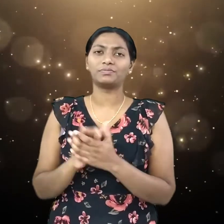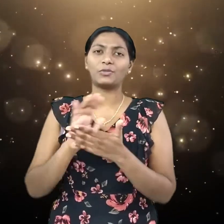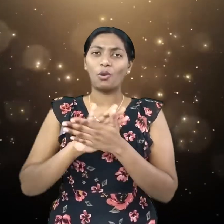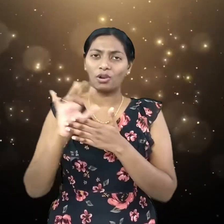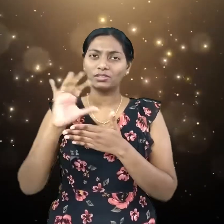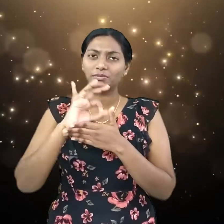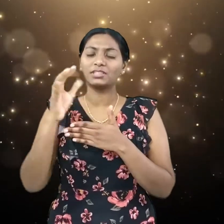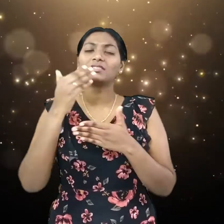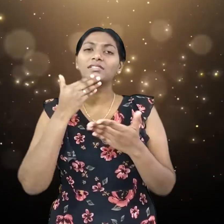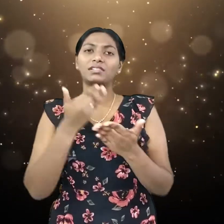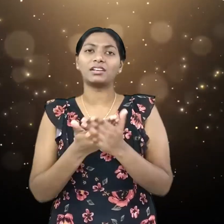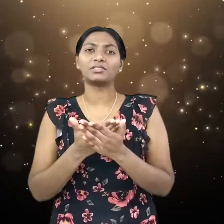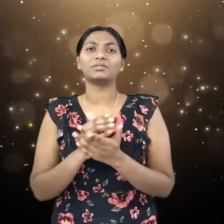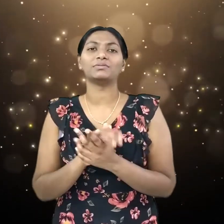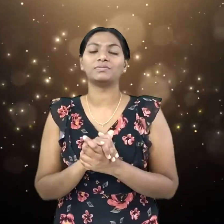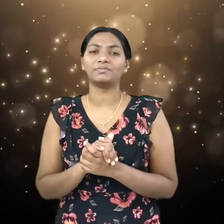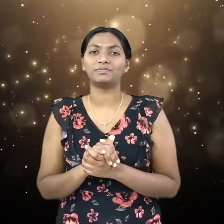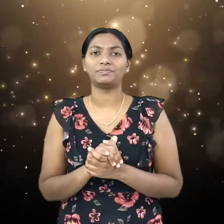धन्यवाद। पवित्र आत्मा